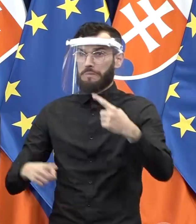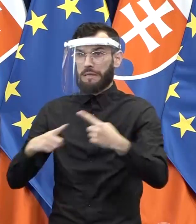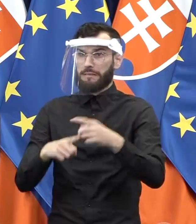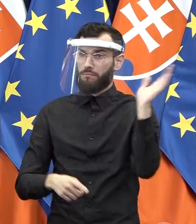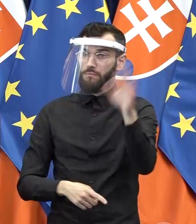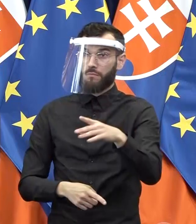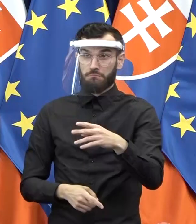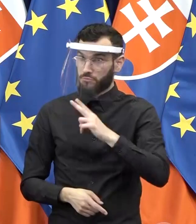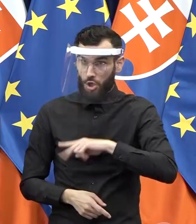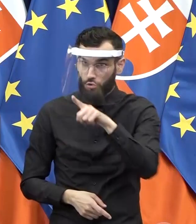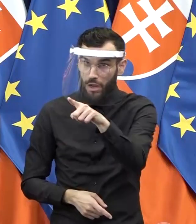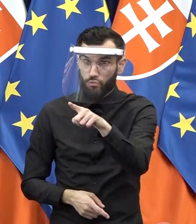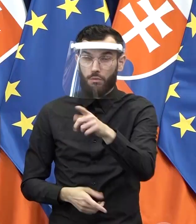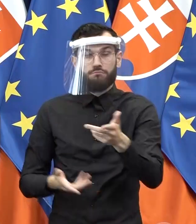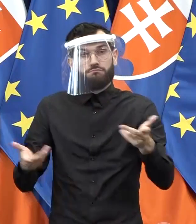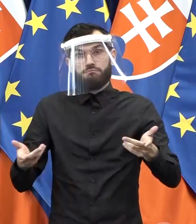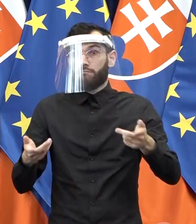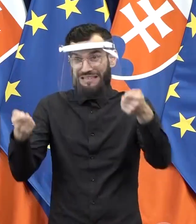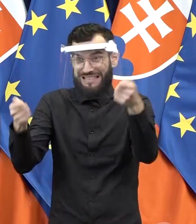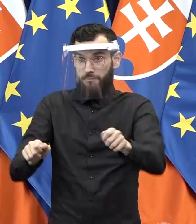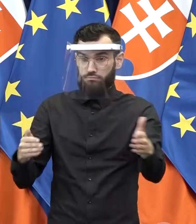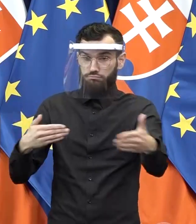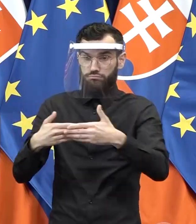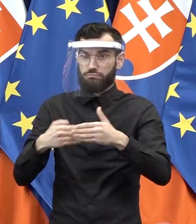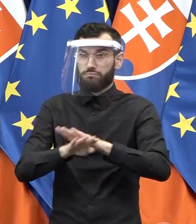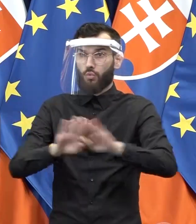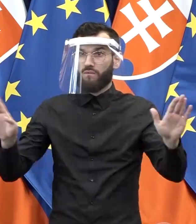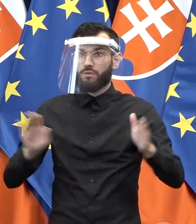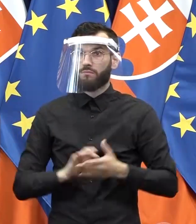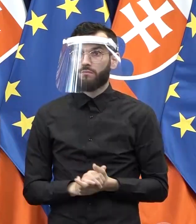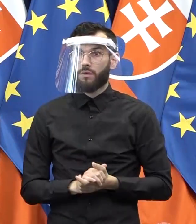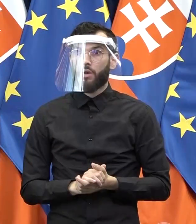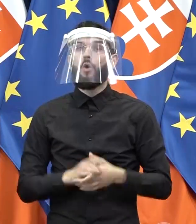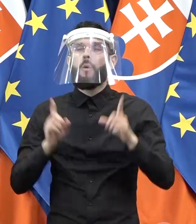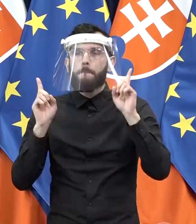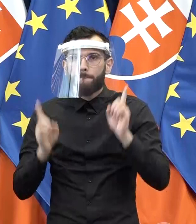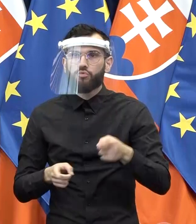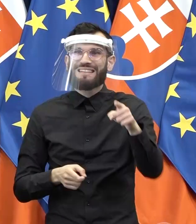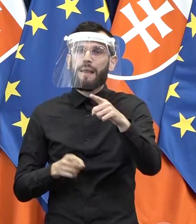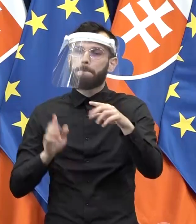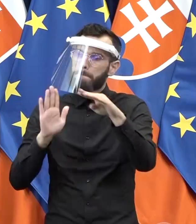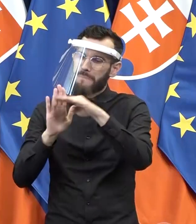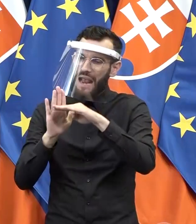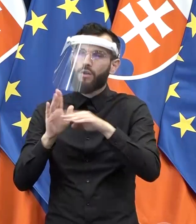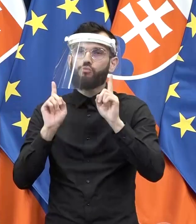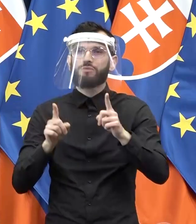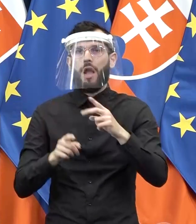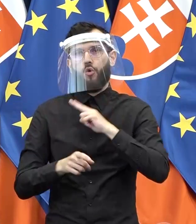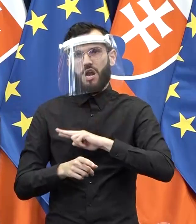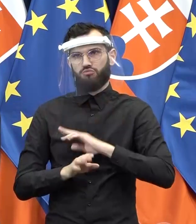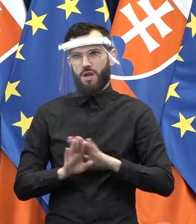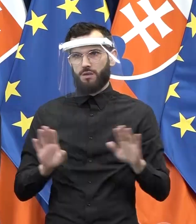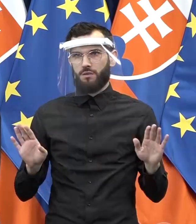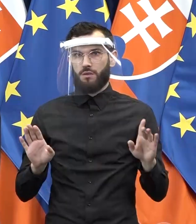Keď nebudú rešpektovať pravidlá, budú mať zamknuté do konca krízy. Musí to byť o tom, že tie pravidlá tu musia byť rešpektované,